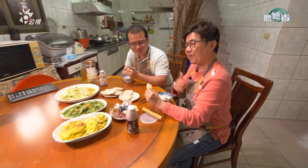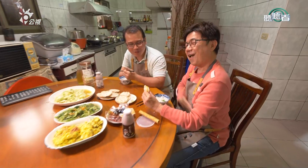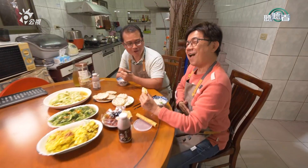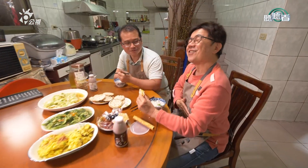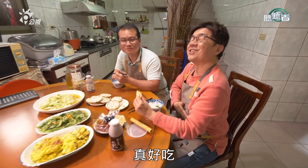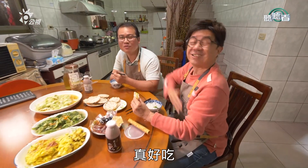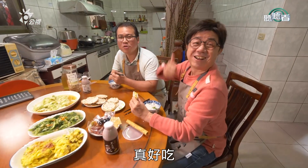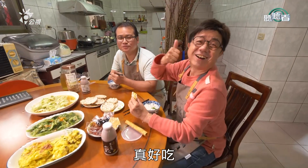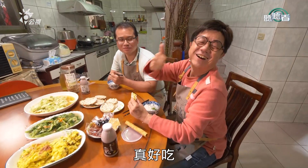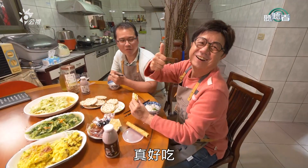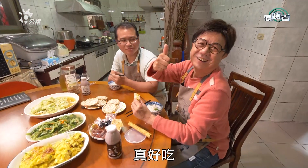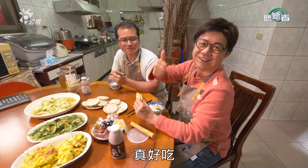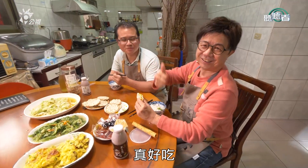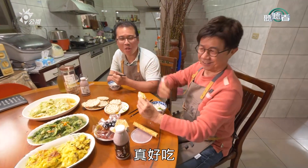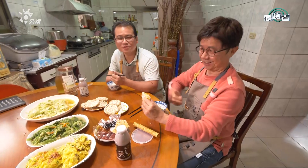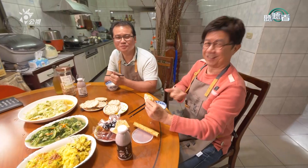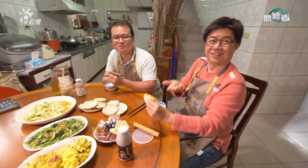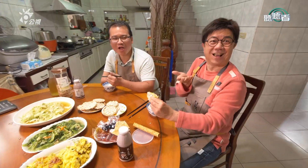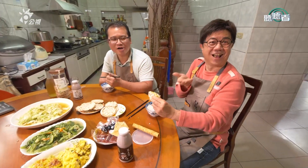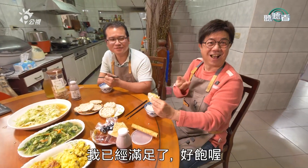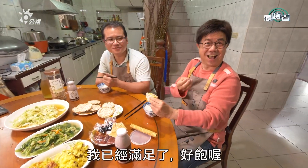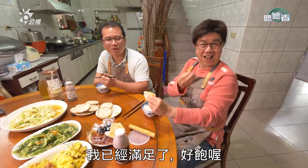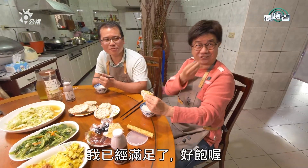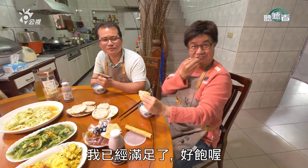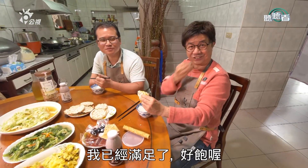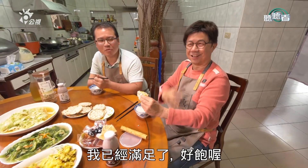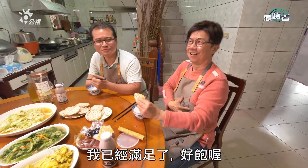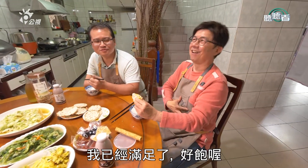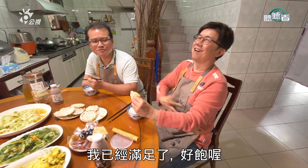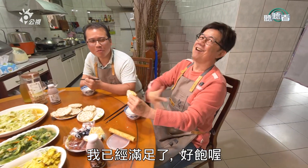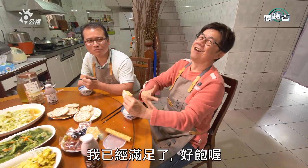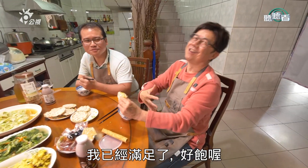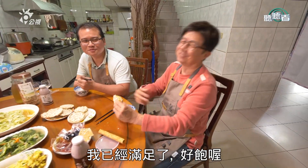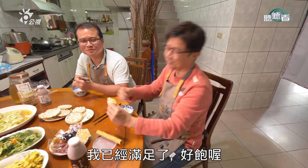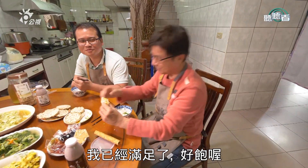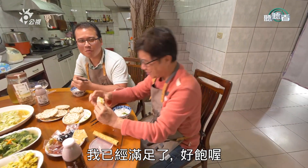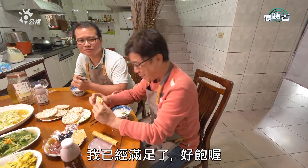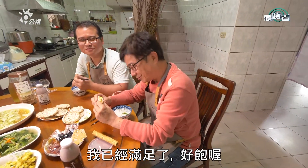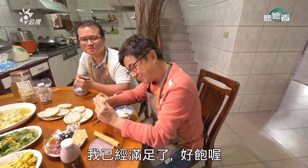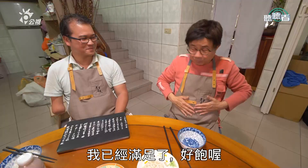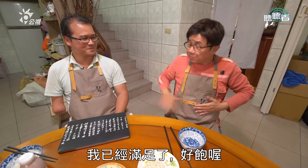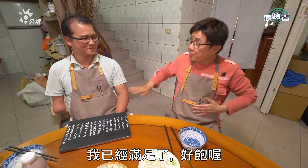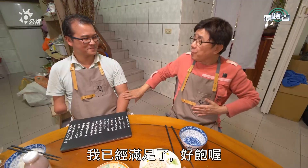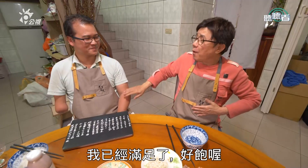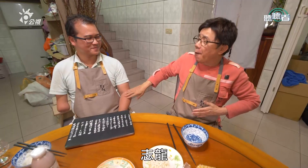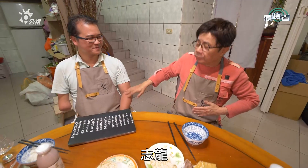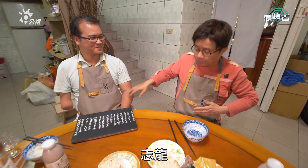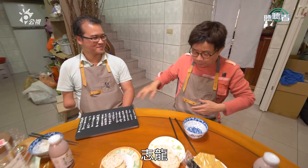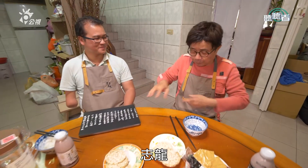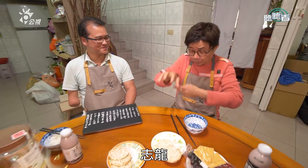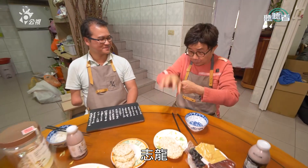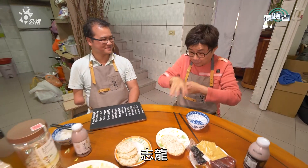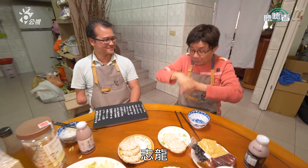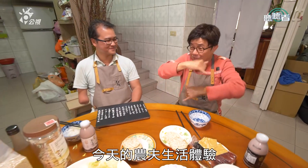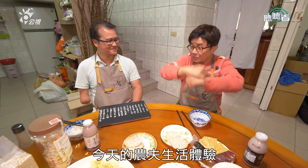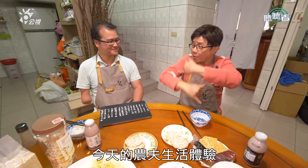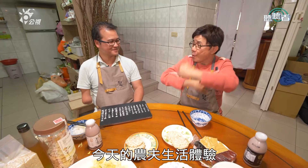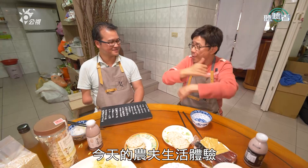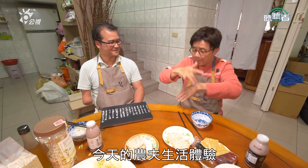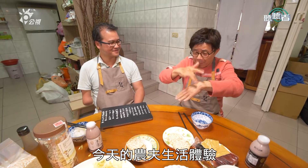嗯，哇，真好吃啊！我已经满足了，哇，好饱哦。志龙啊，今天的农夫